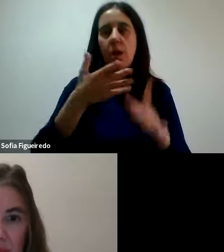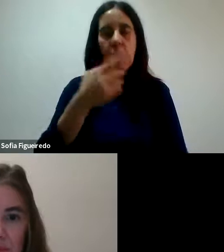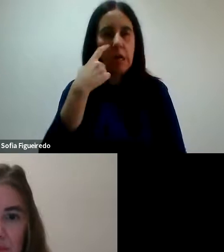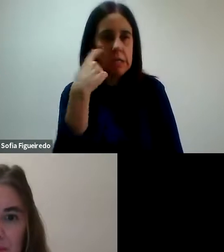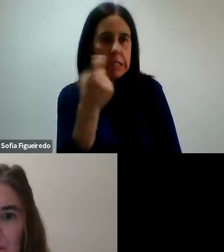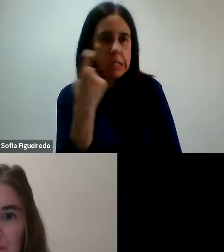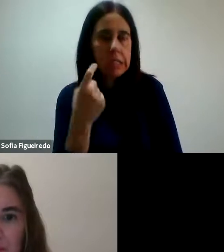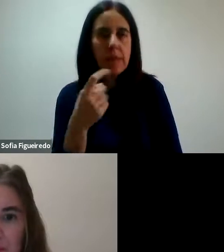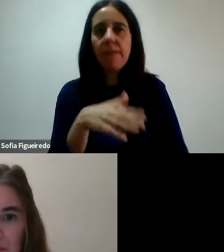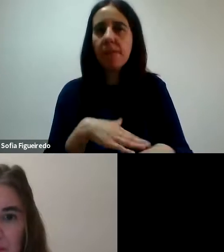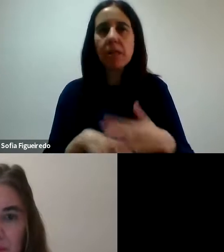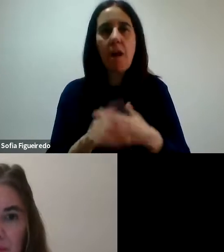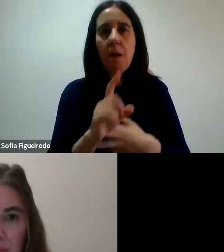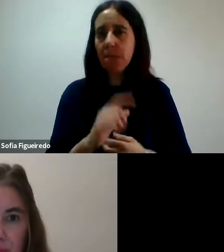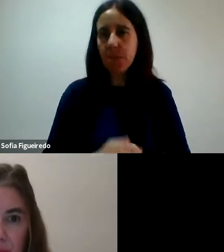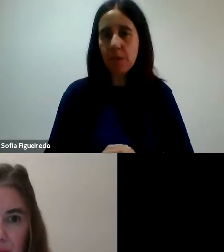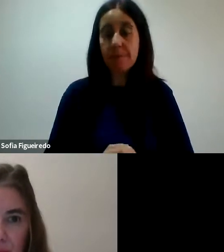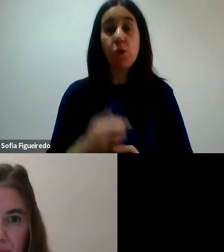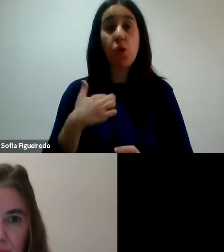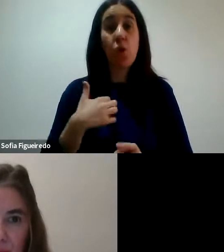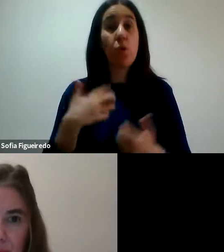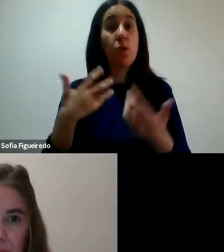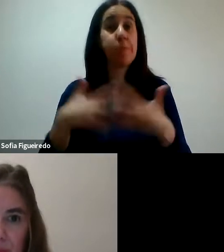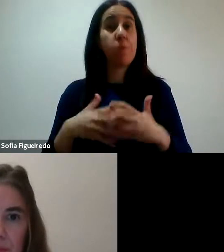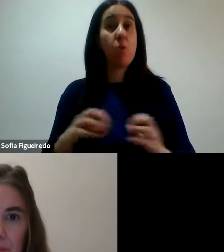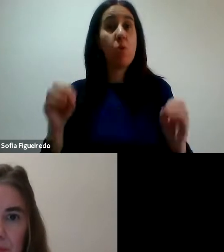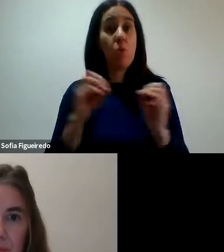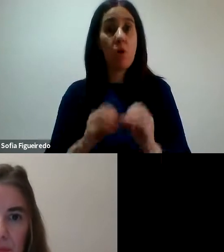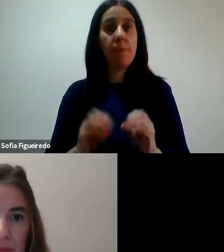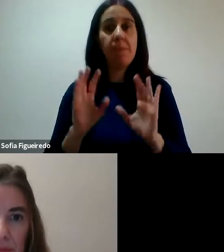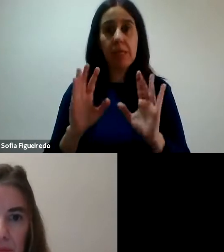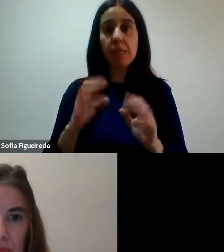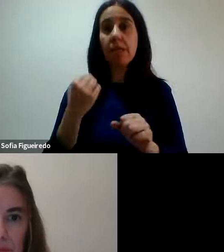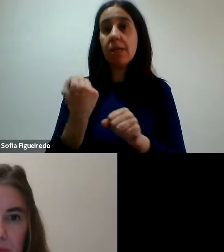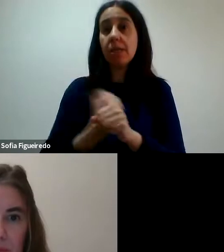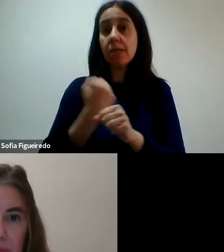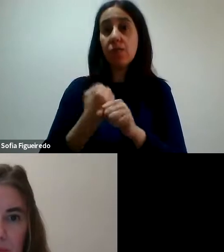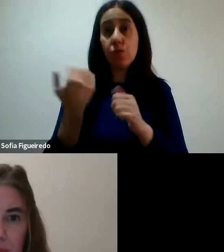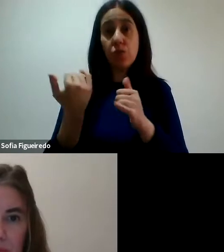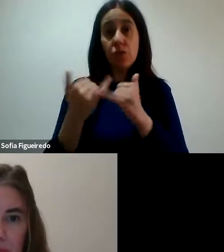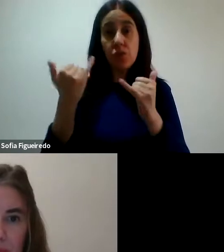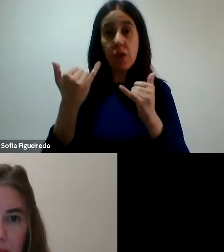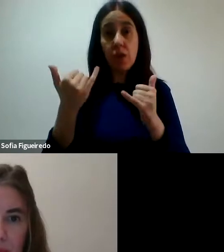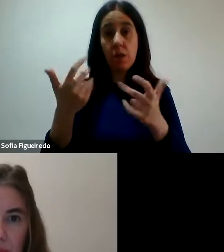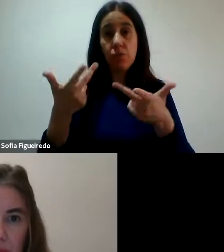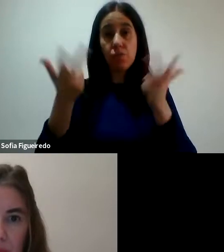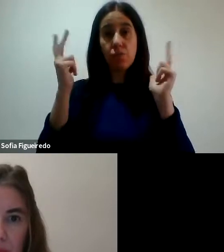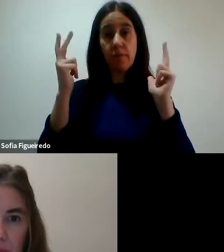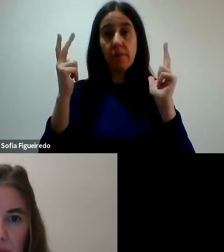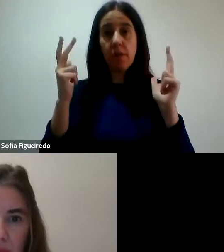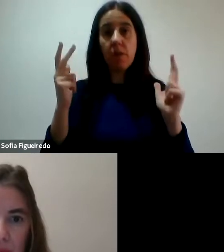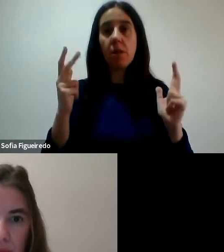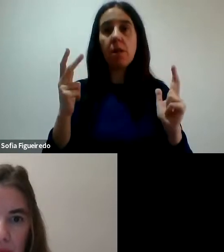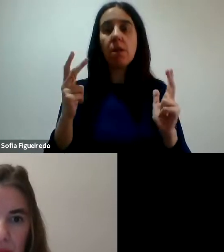fazer. Portanto, não tenho dúvidas que a disponibilização do serviço digital é uma forma de, por um